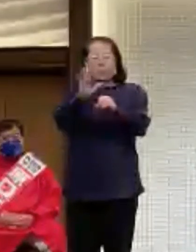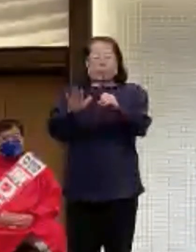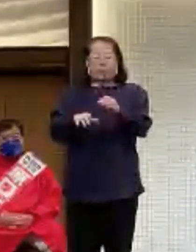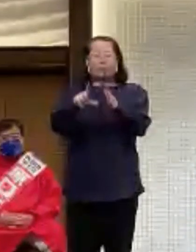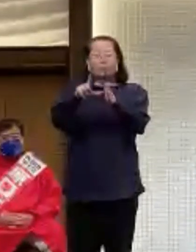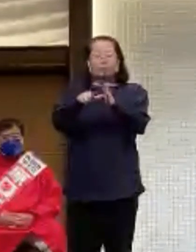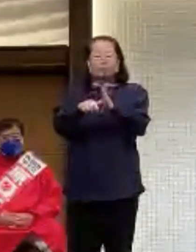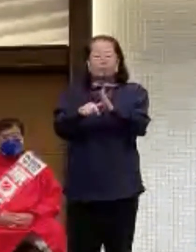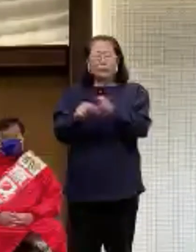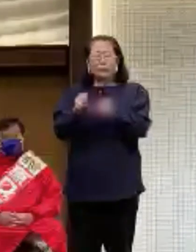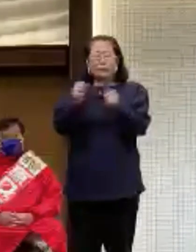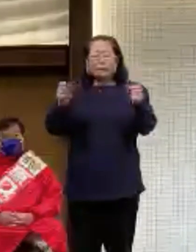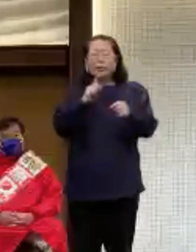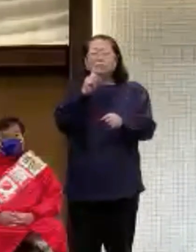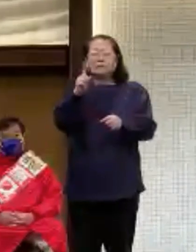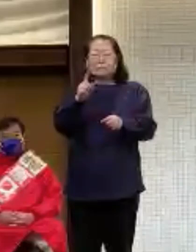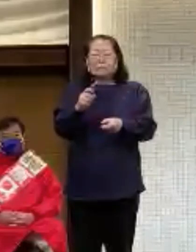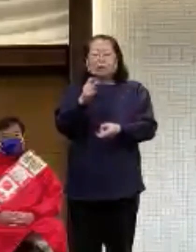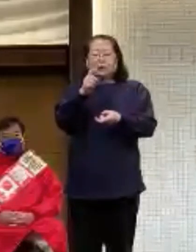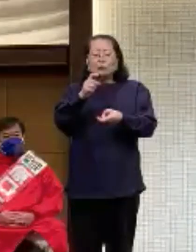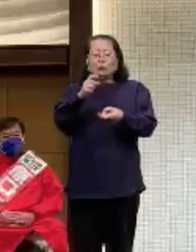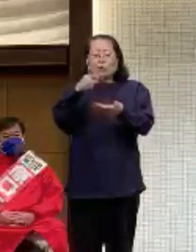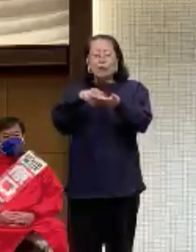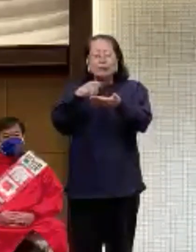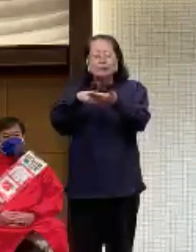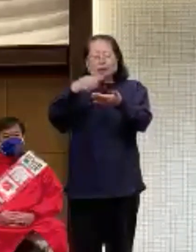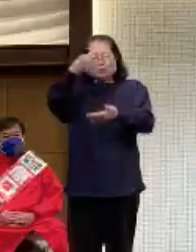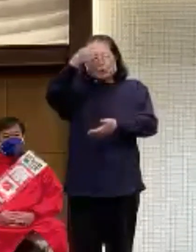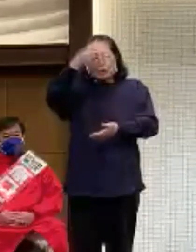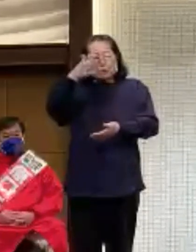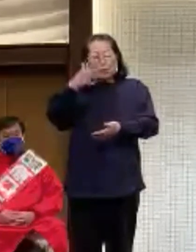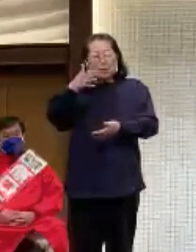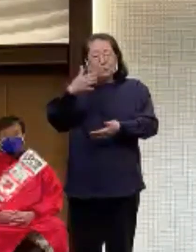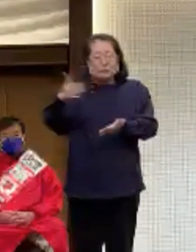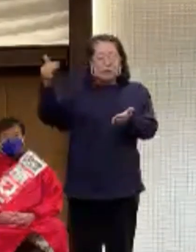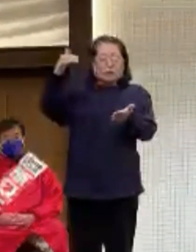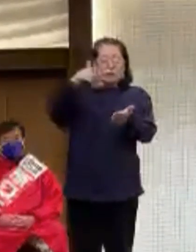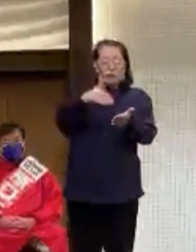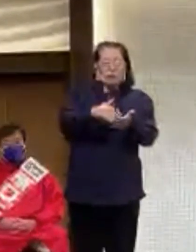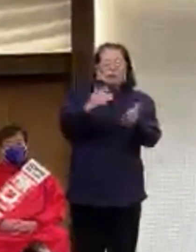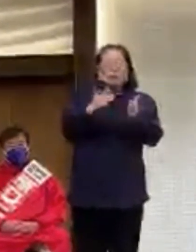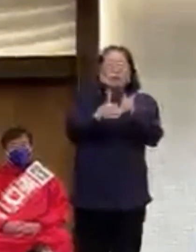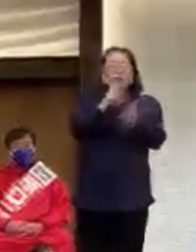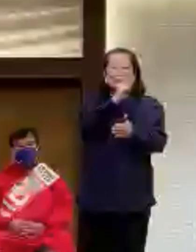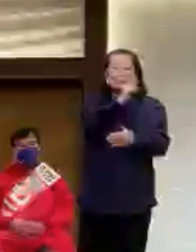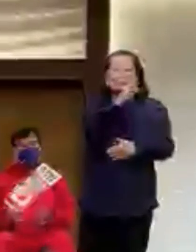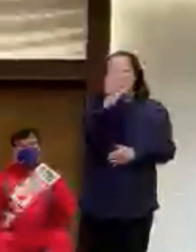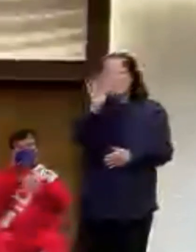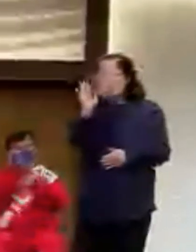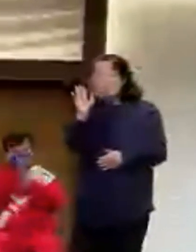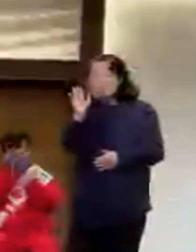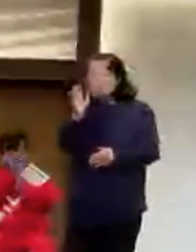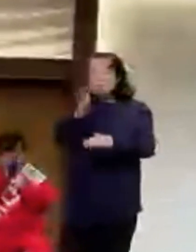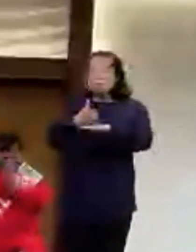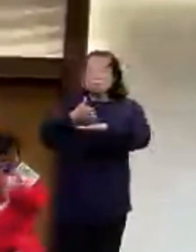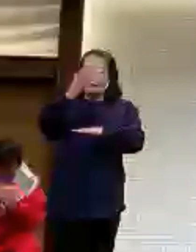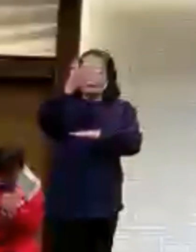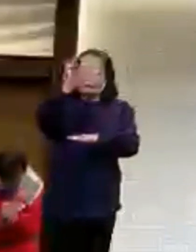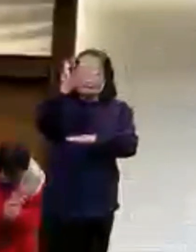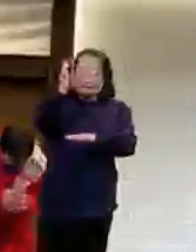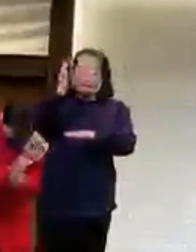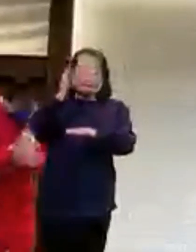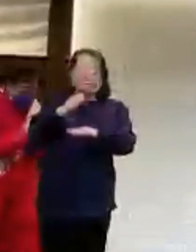ですのであれですけど言葉足りずで申し訳ありませんけど本当に最後までよろしくお願いいたします。ありがとうございます